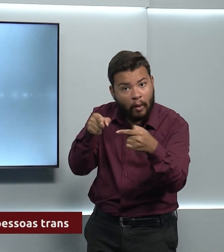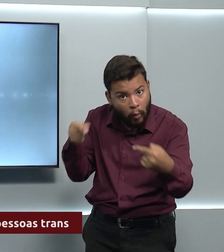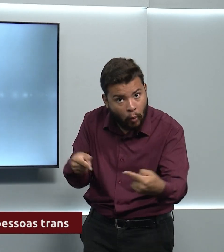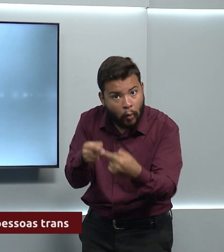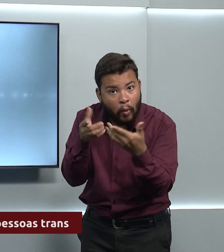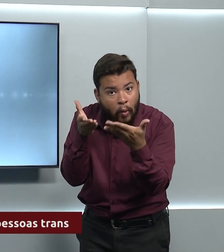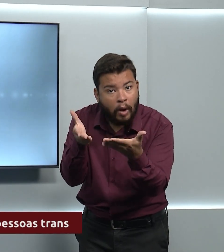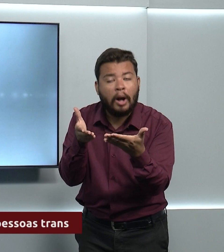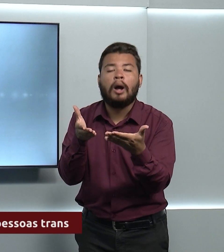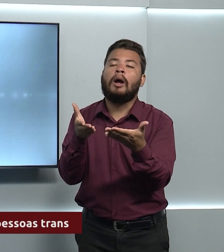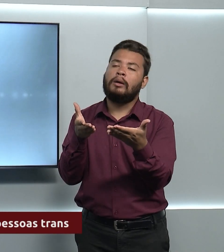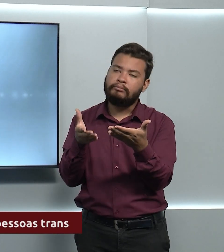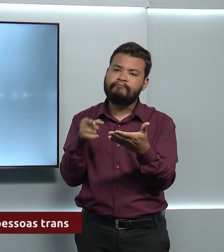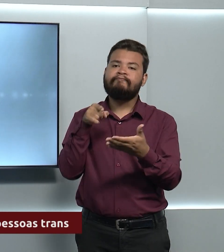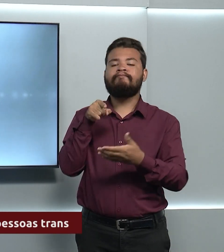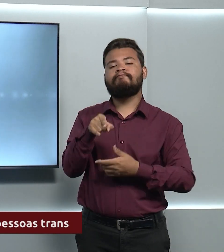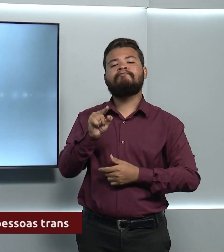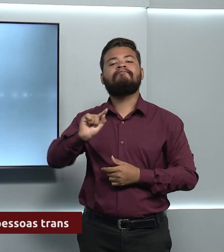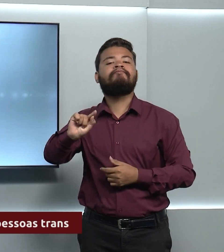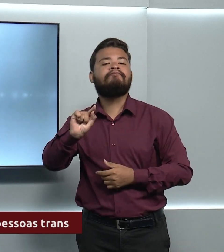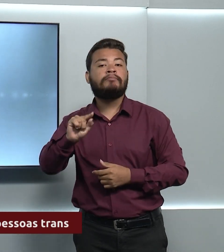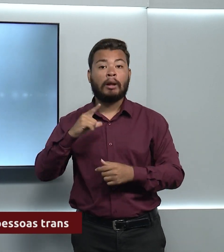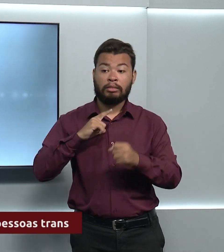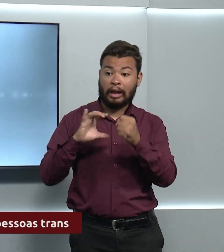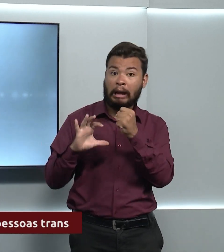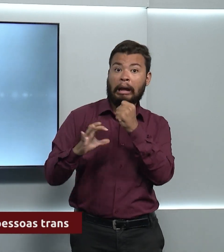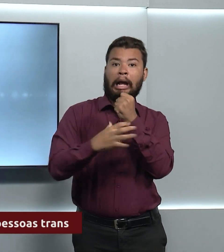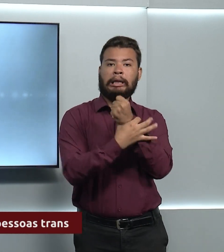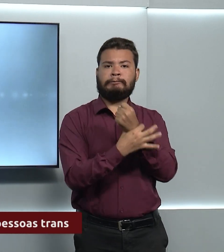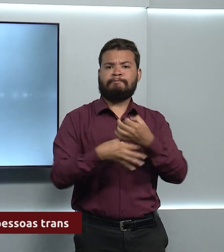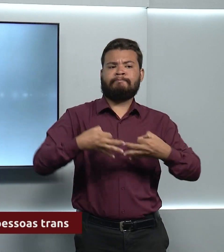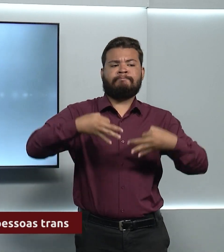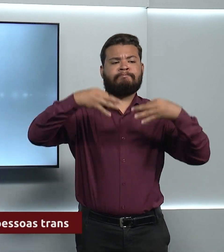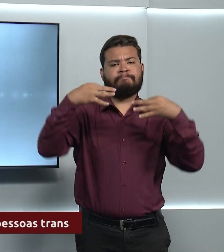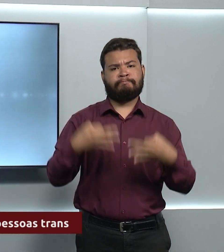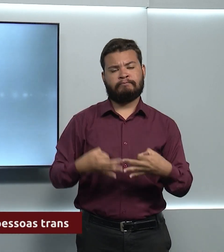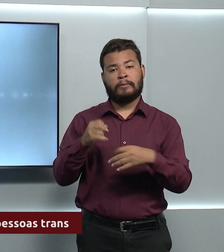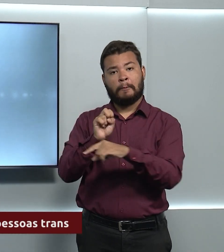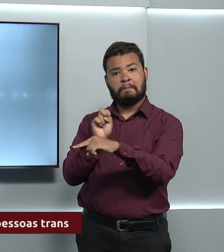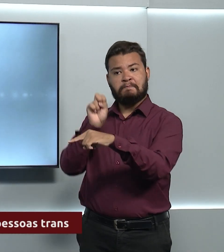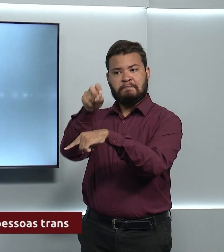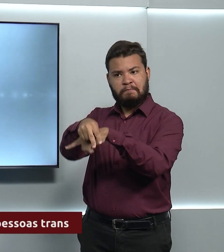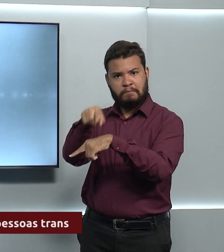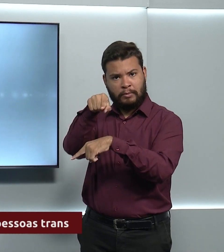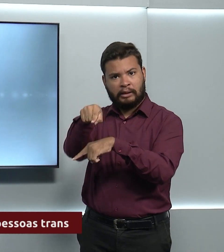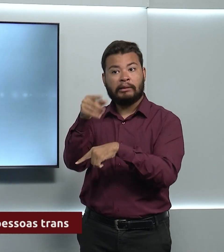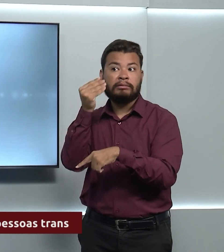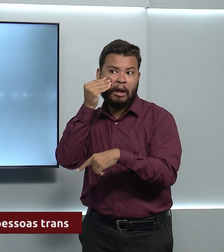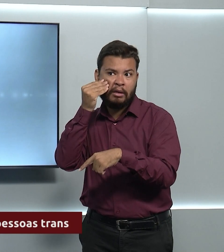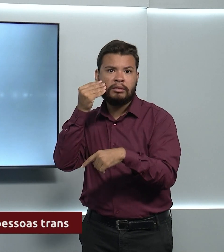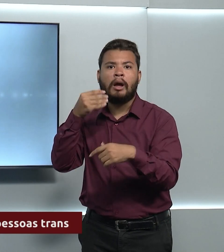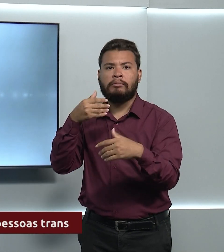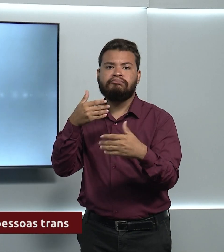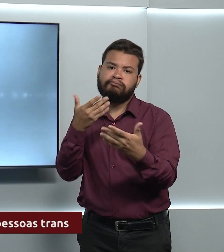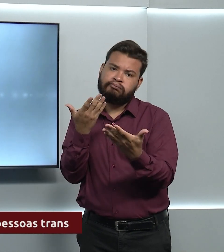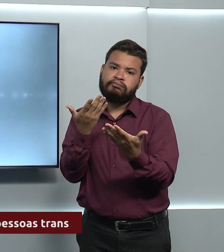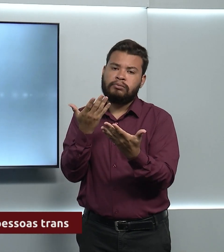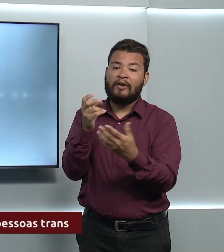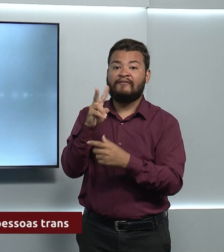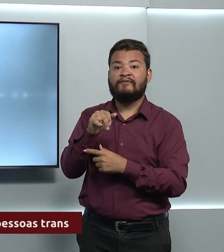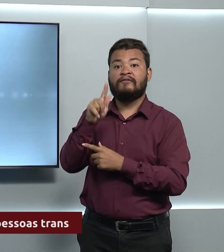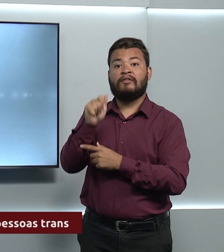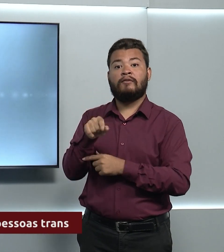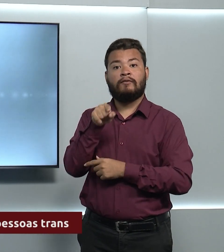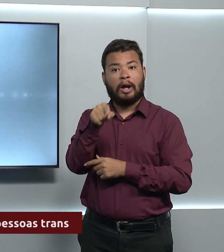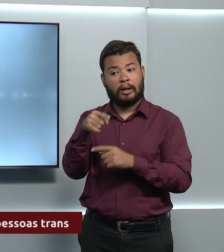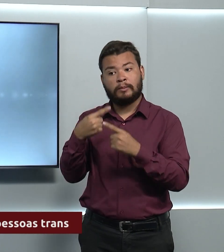vai buscar, né, garantir a sua entrada, ela vai pleitear a uma dessas vagas que